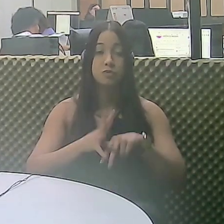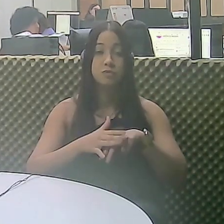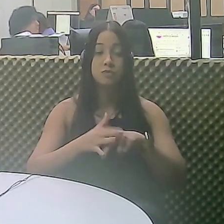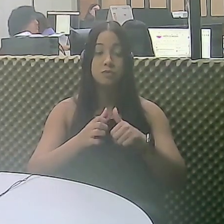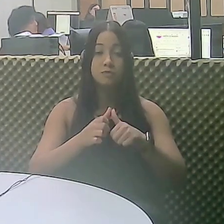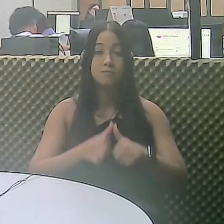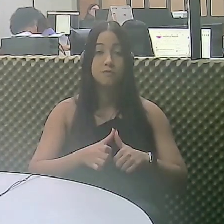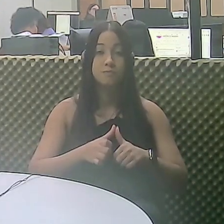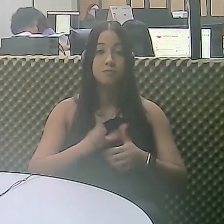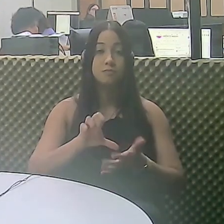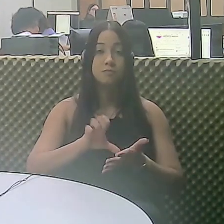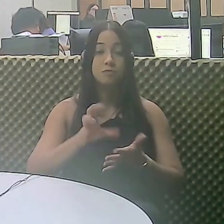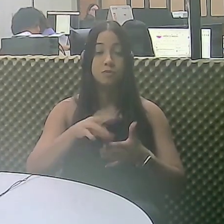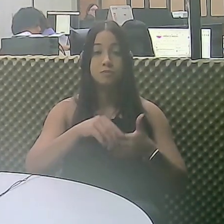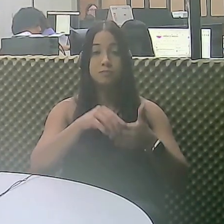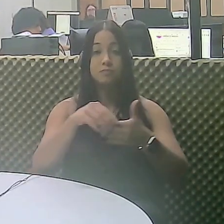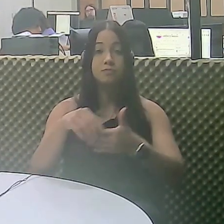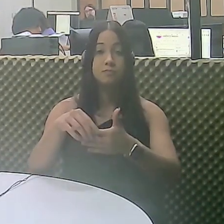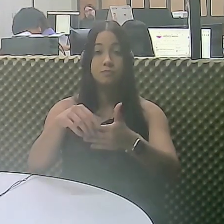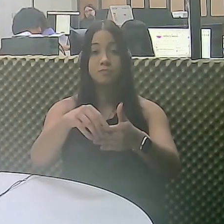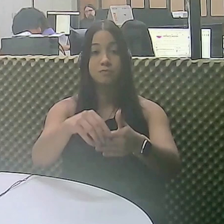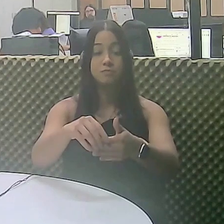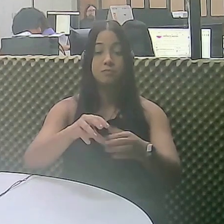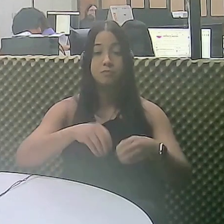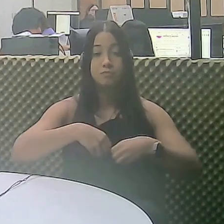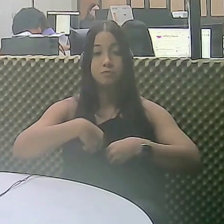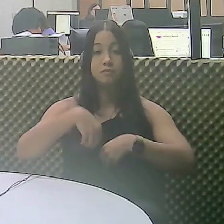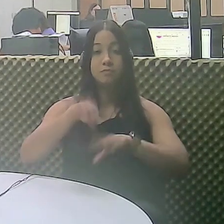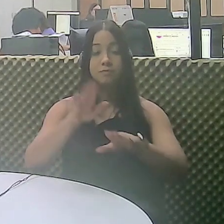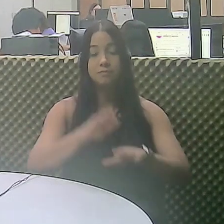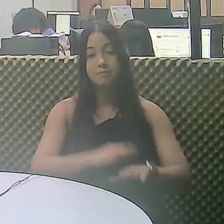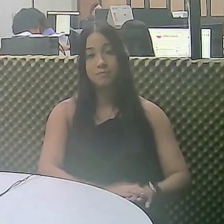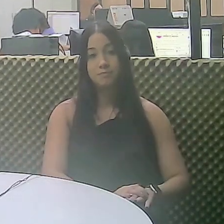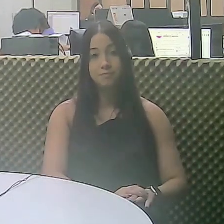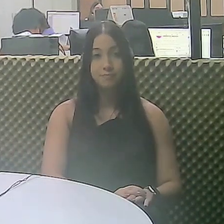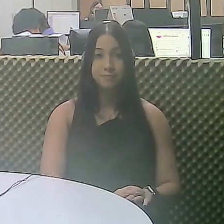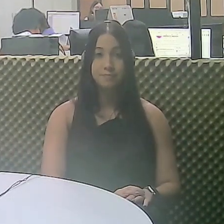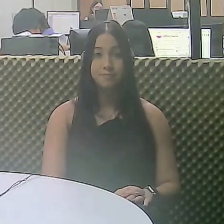unidade já estão sendo adequadamente transferidos